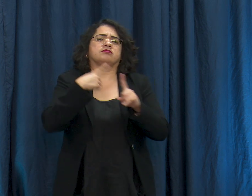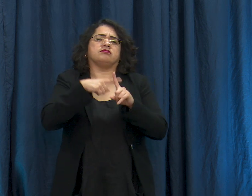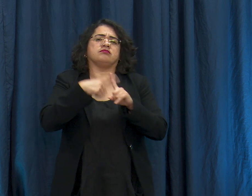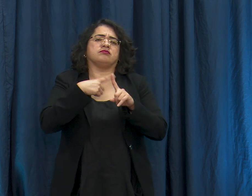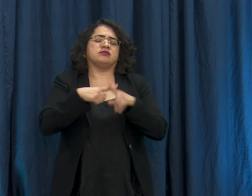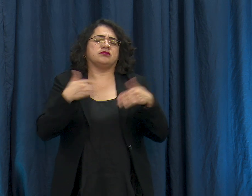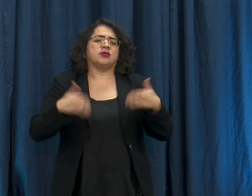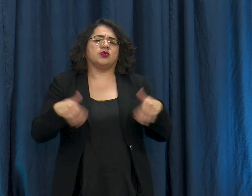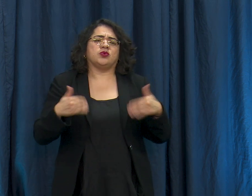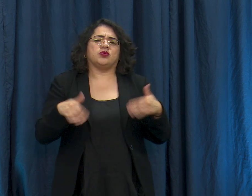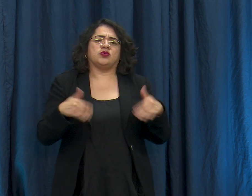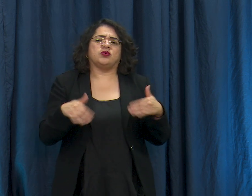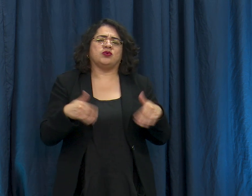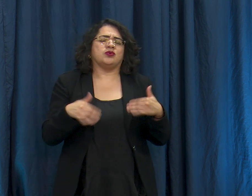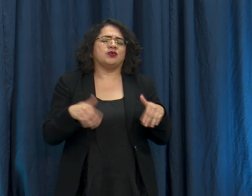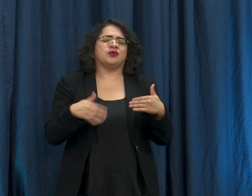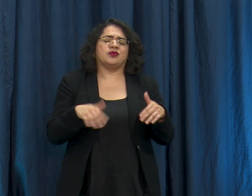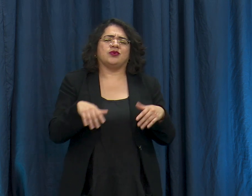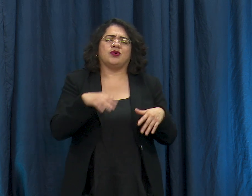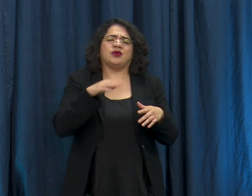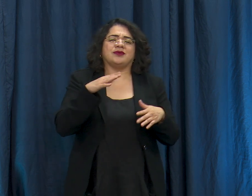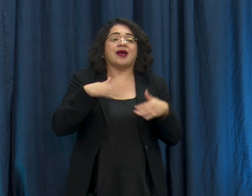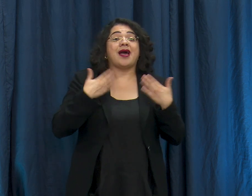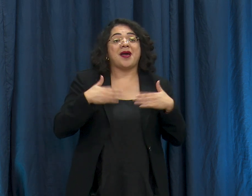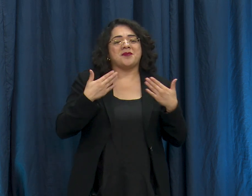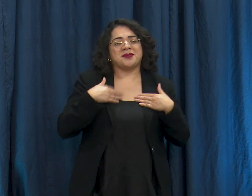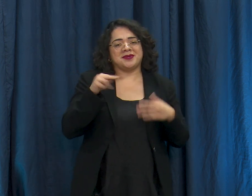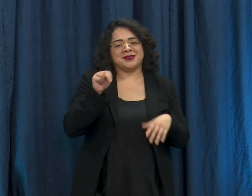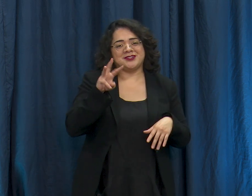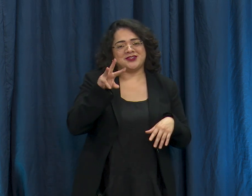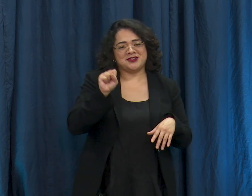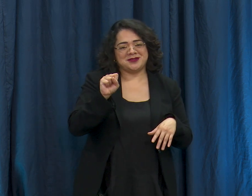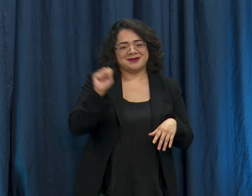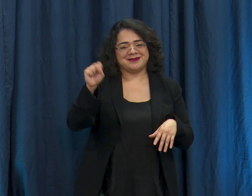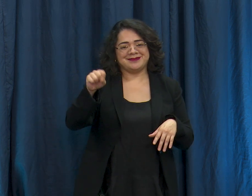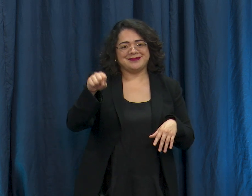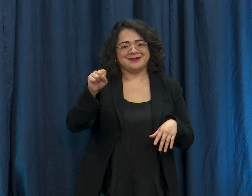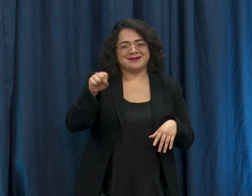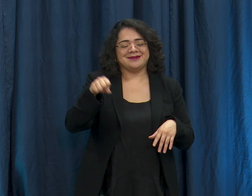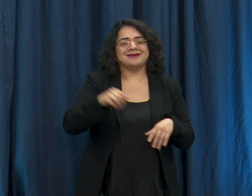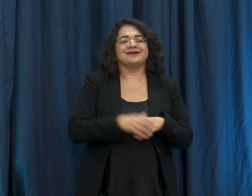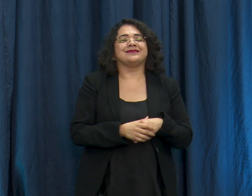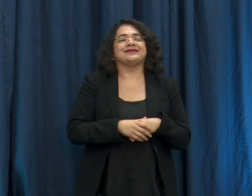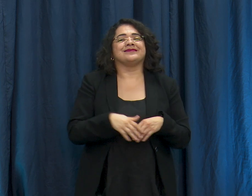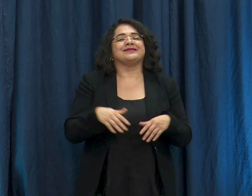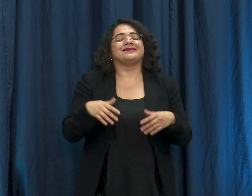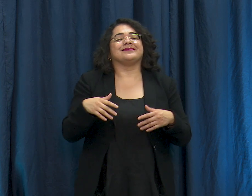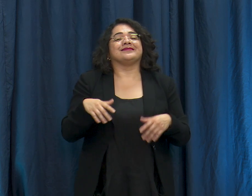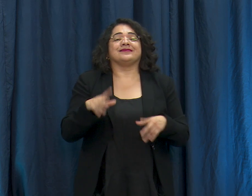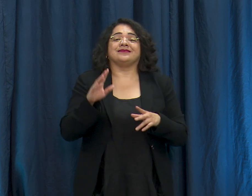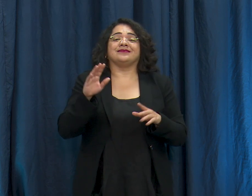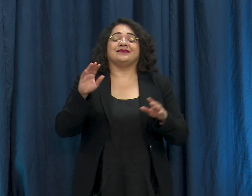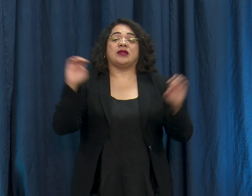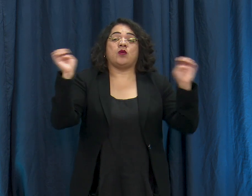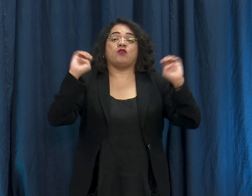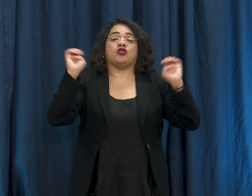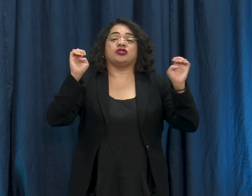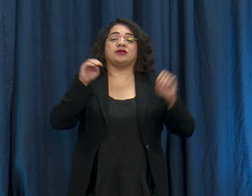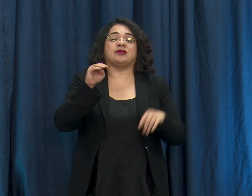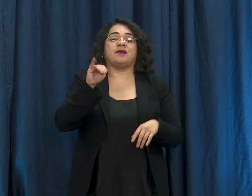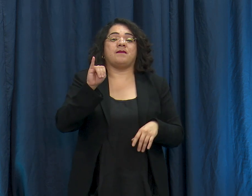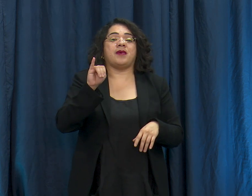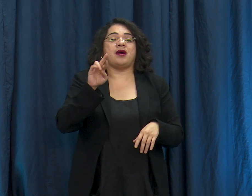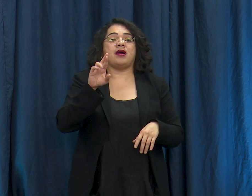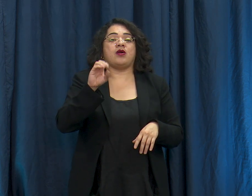estamos haciendo por nuestros negocios aquí en Long Beach. Nuestro programa de emergencia de préstamos está